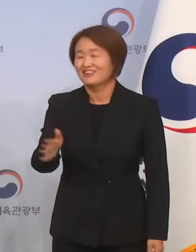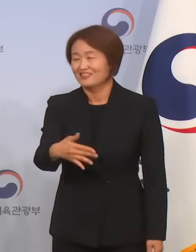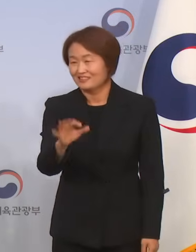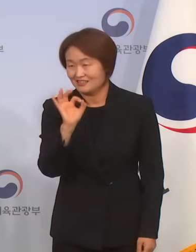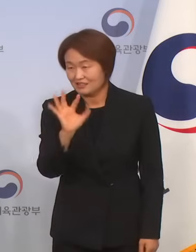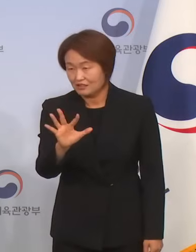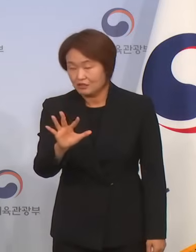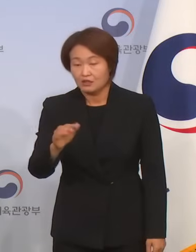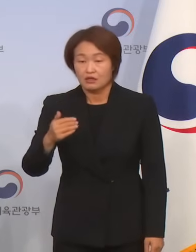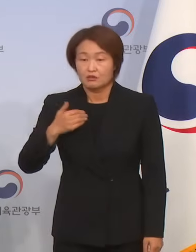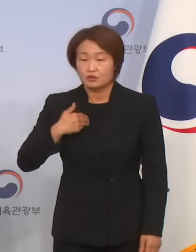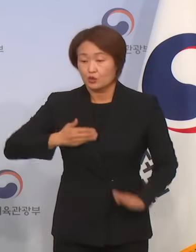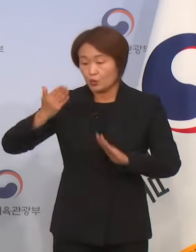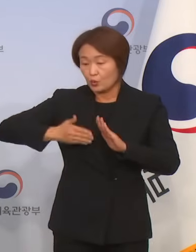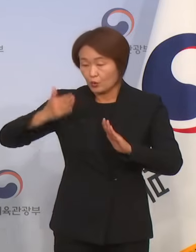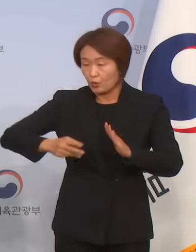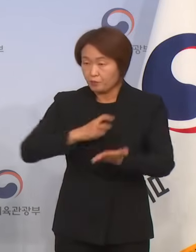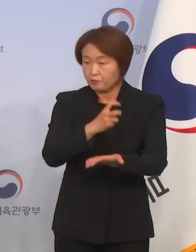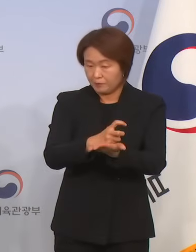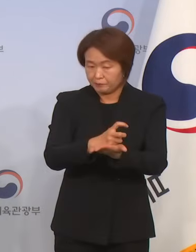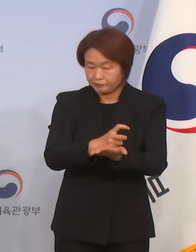저희는 공공감사에 관한